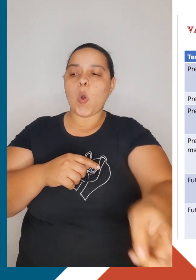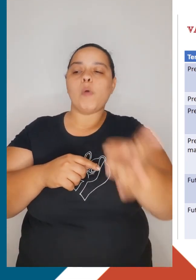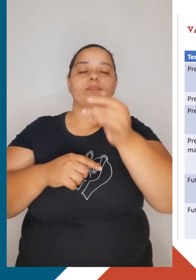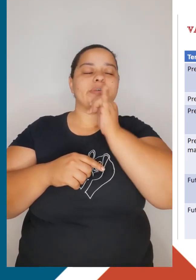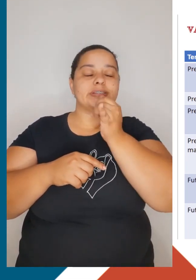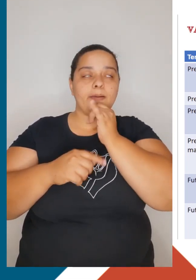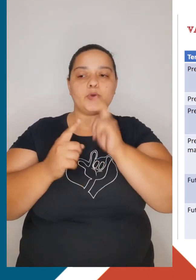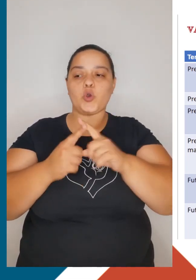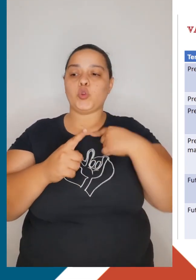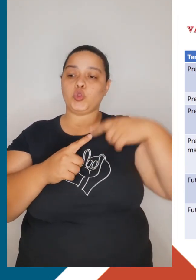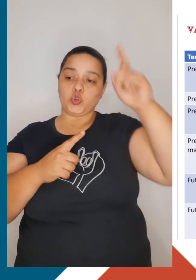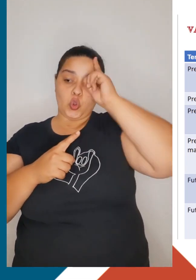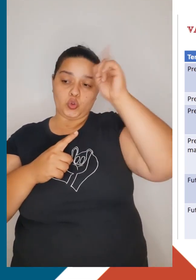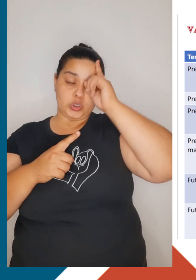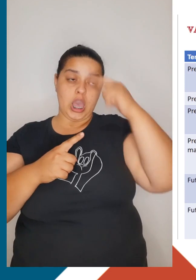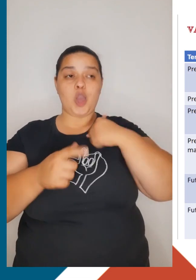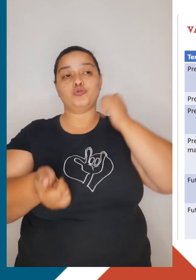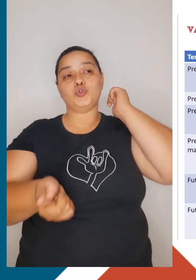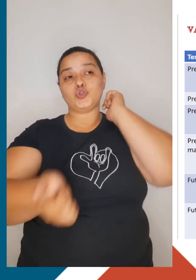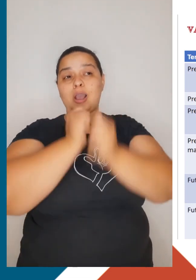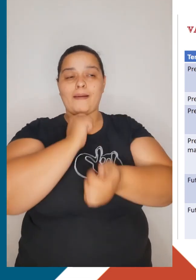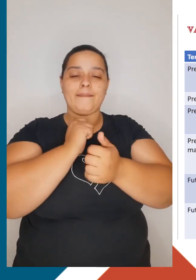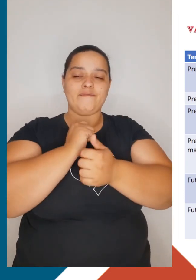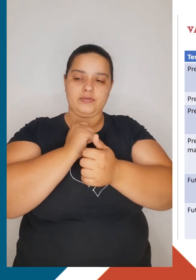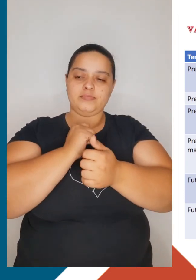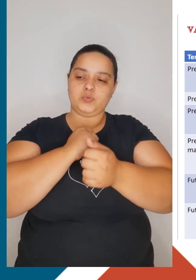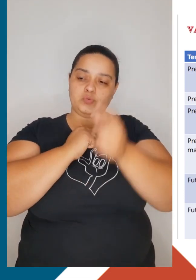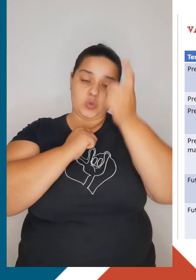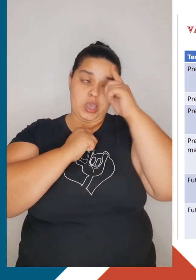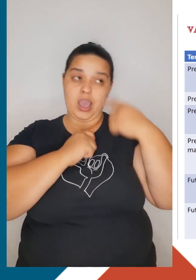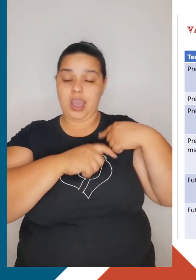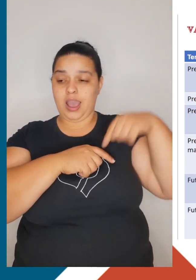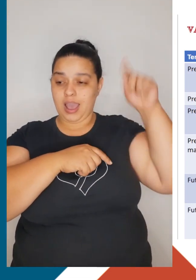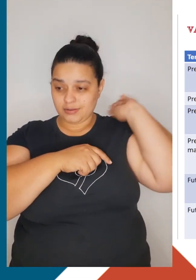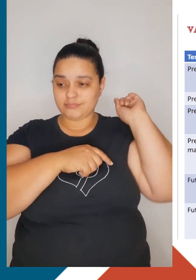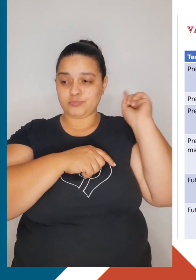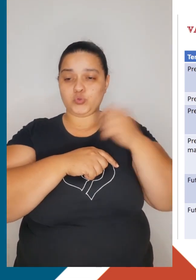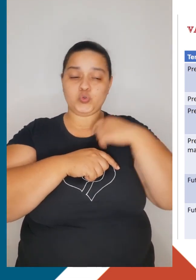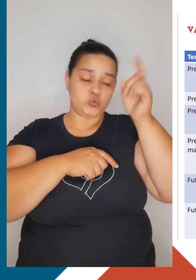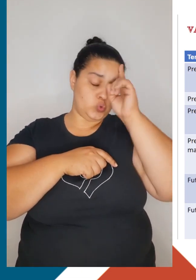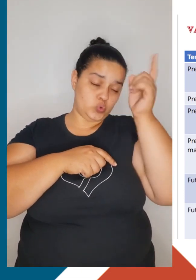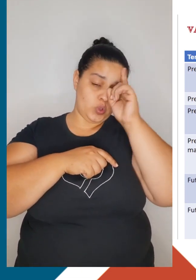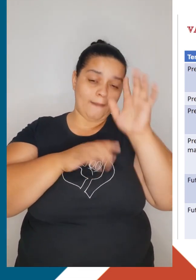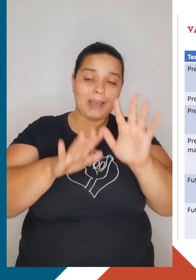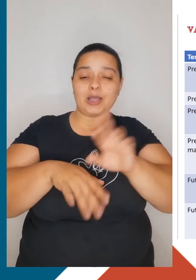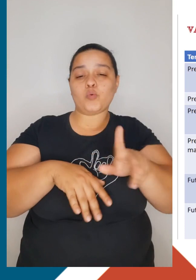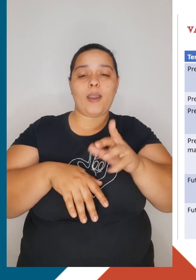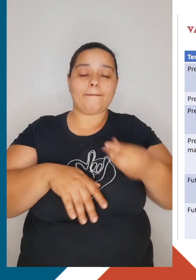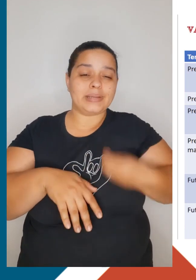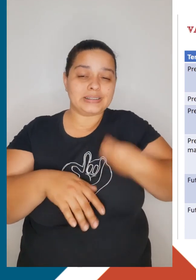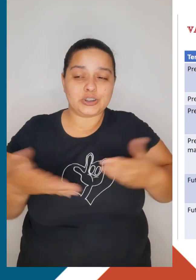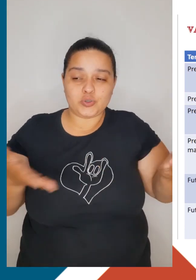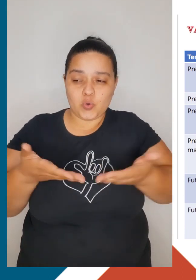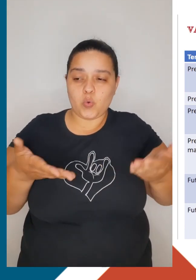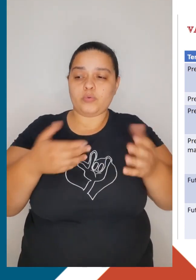como, por exemplo, todos os dias eu jogava futebol. Era uma ação rotineira presente no passado que não é mais presente no